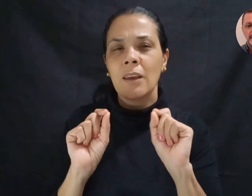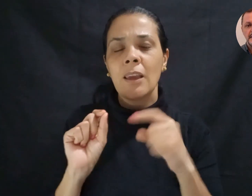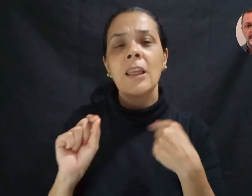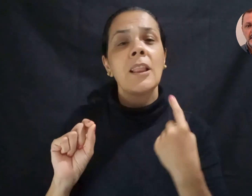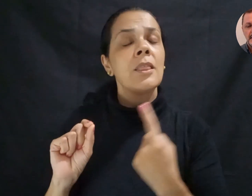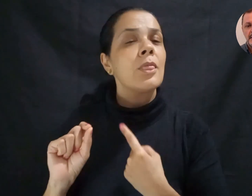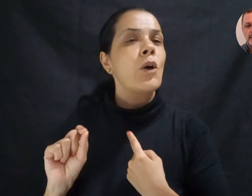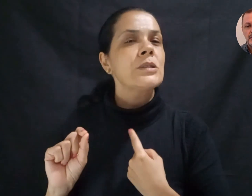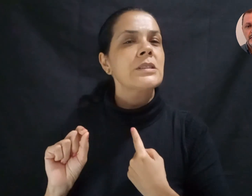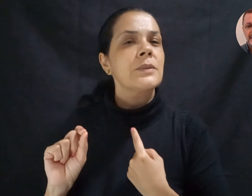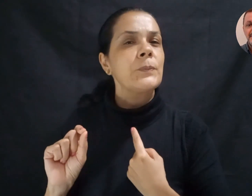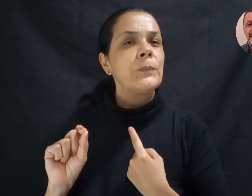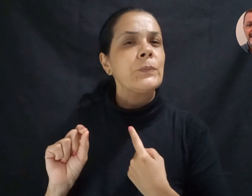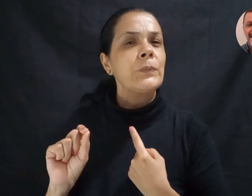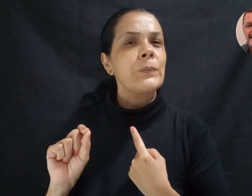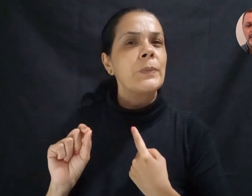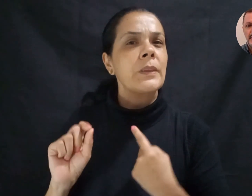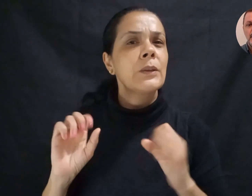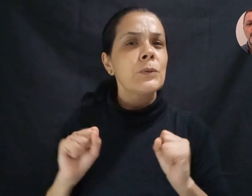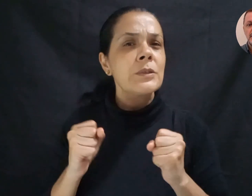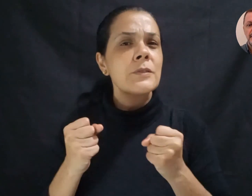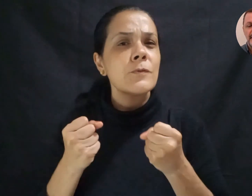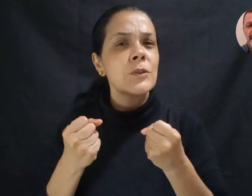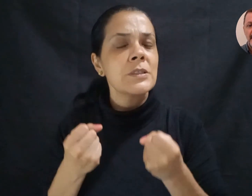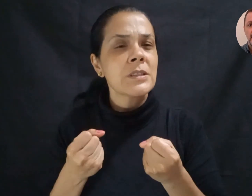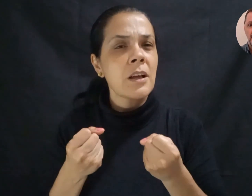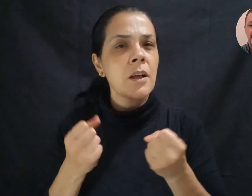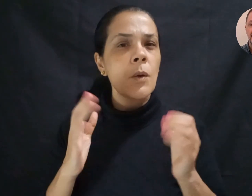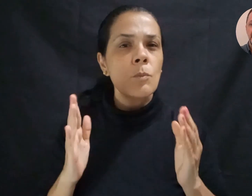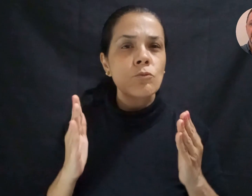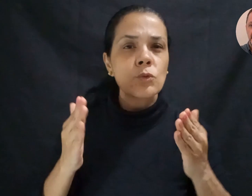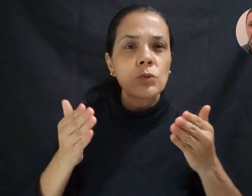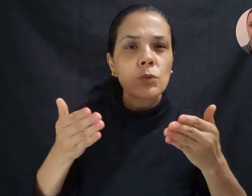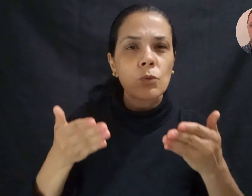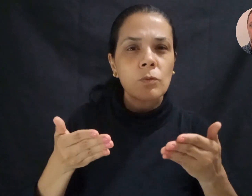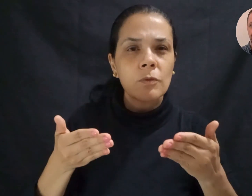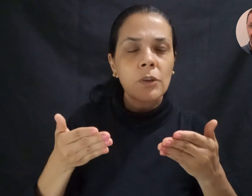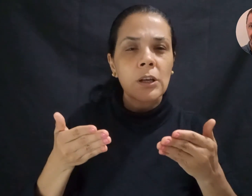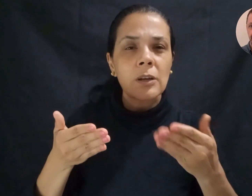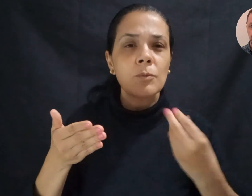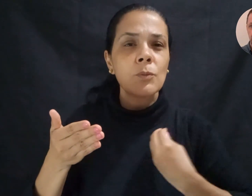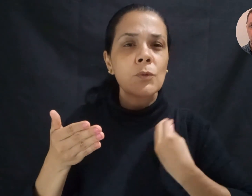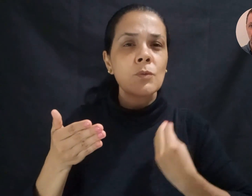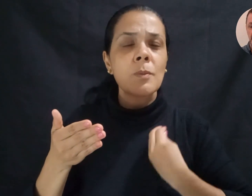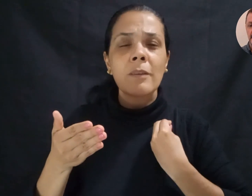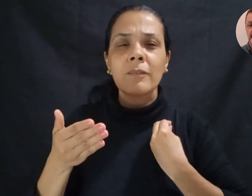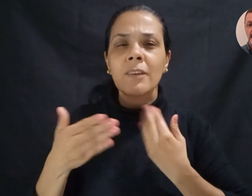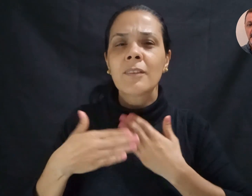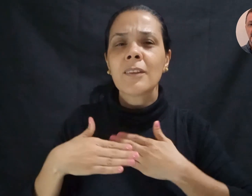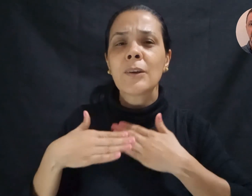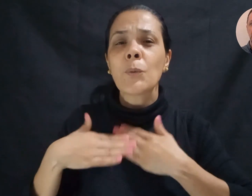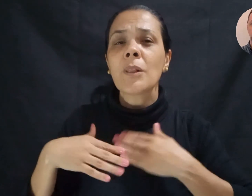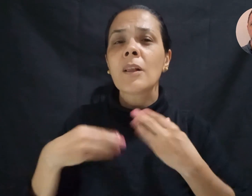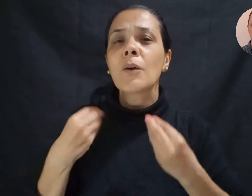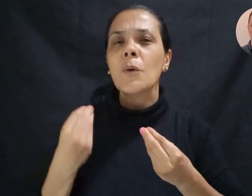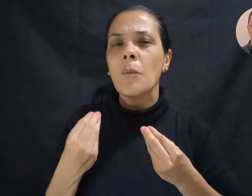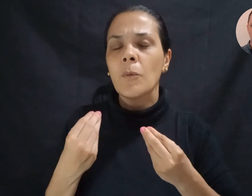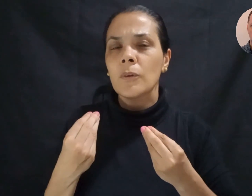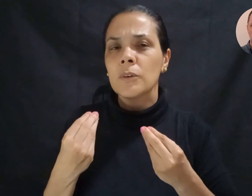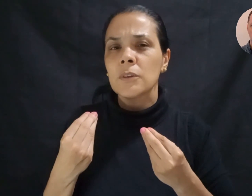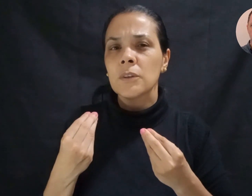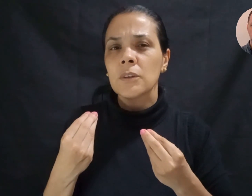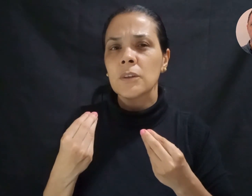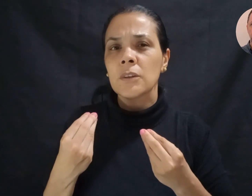é que nós temos nos empenhado em cultivar uma vida tranquila? Nós sabemos